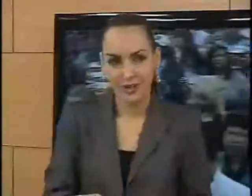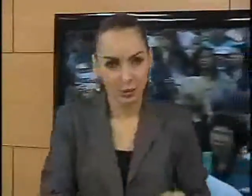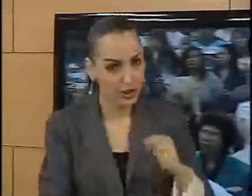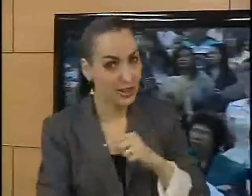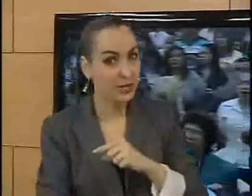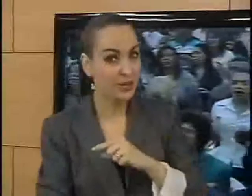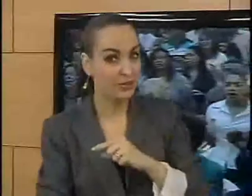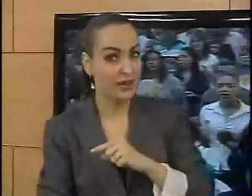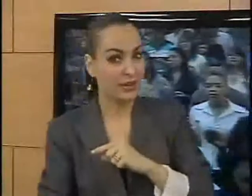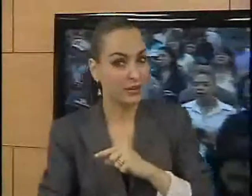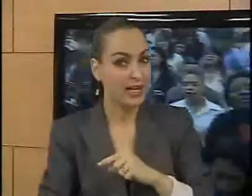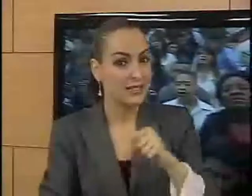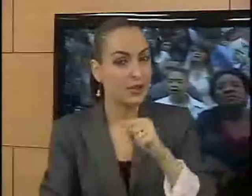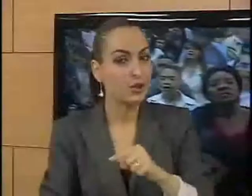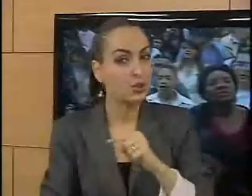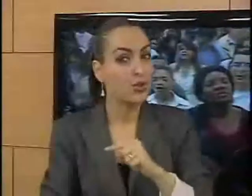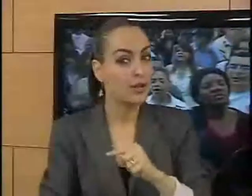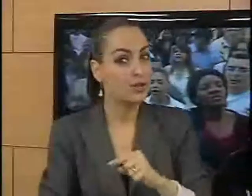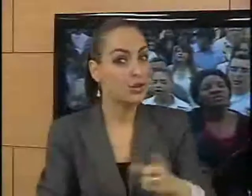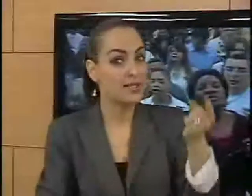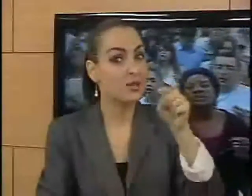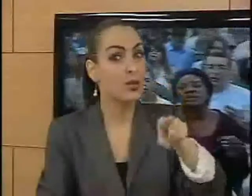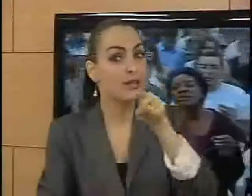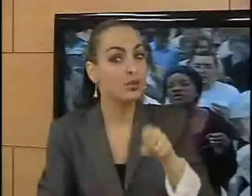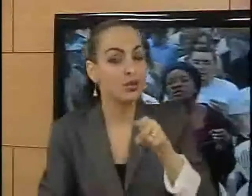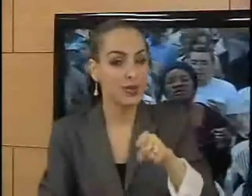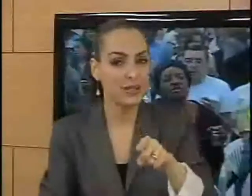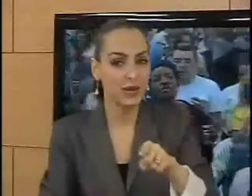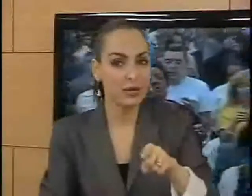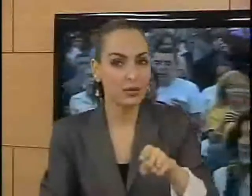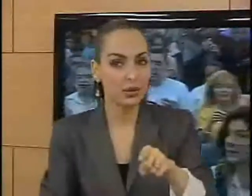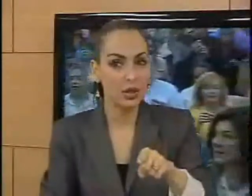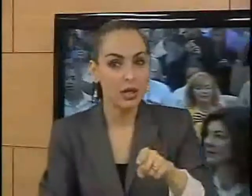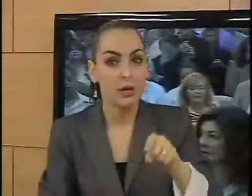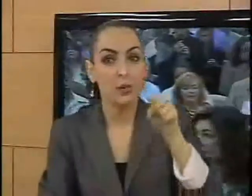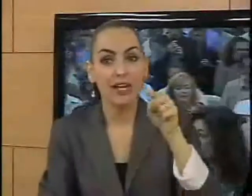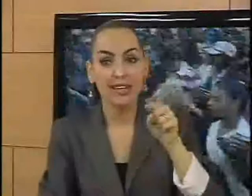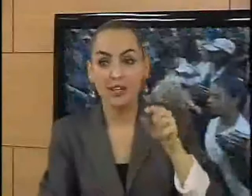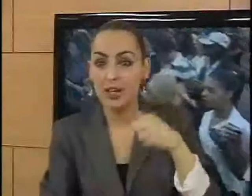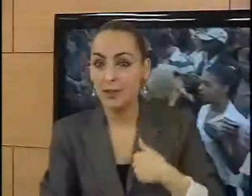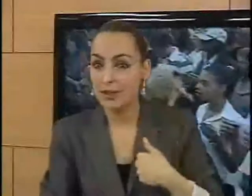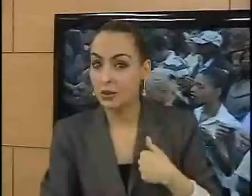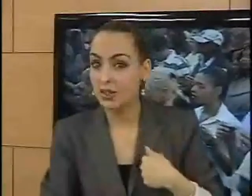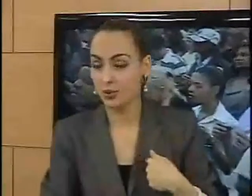Por isso que a Bíblia está falando: acima de tudo, guarde o seu coração, guarde os seus pensamentos, porque deles depende toda a sua